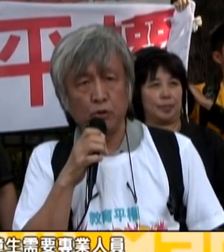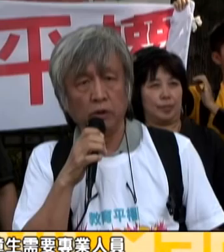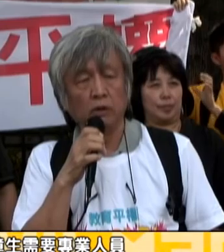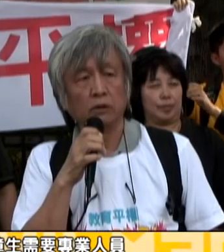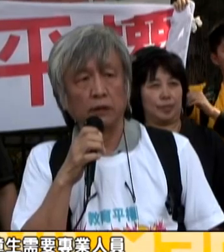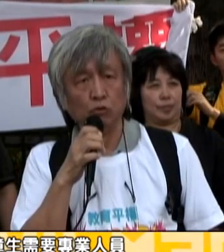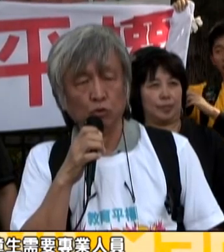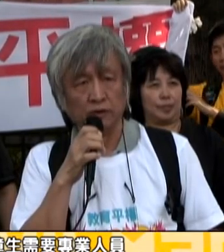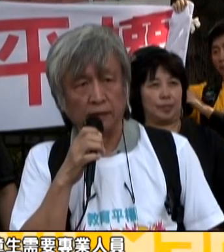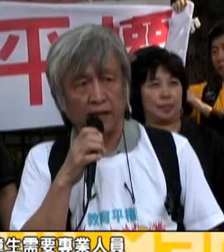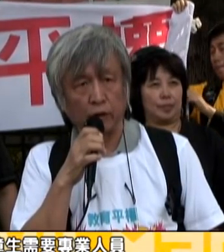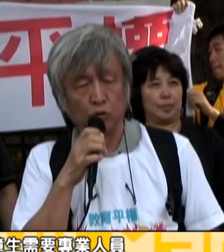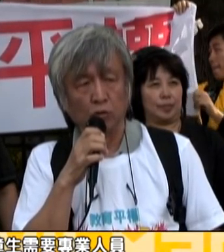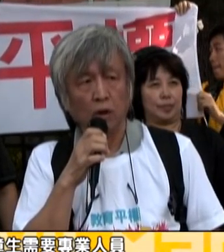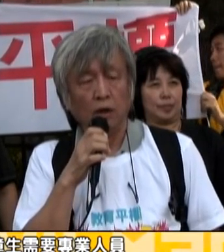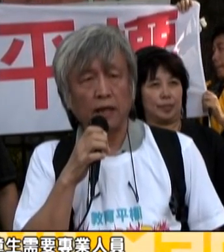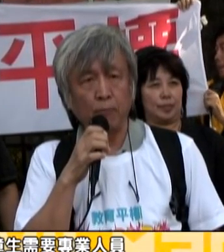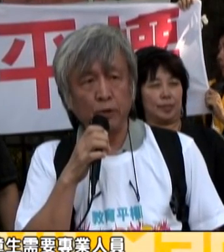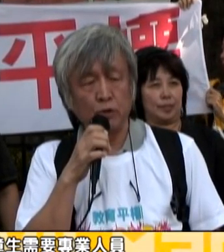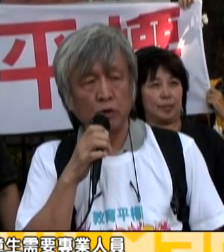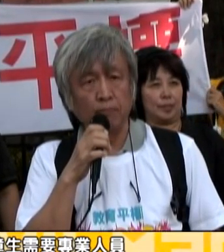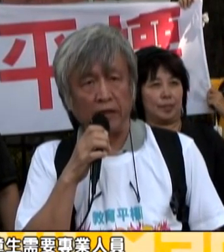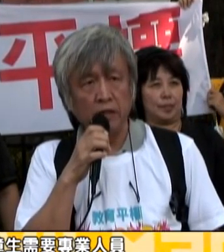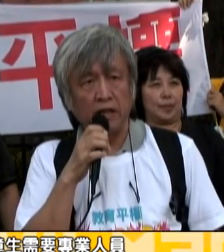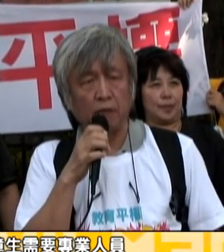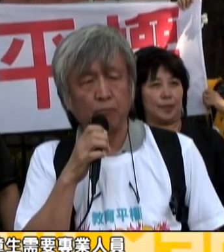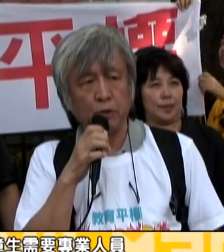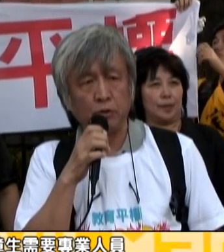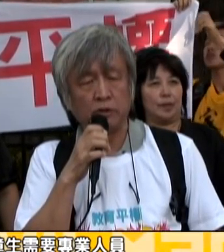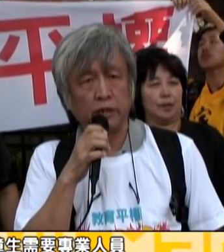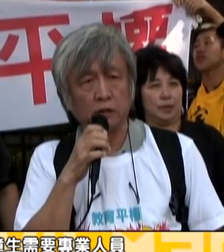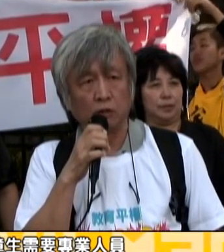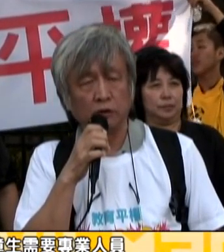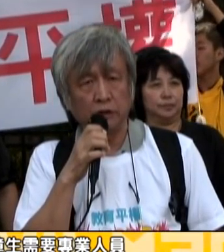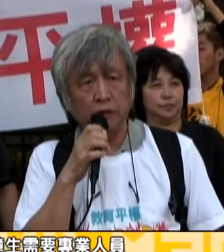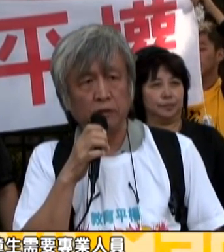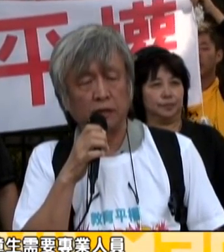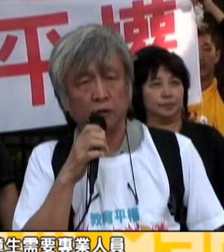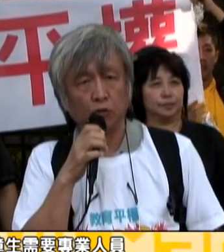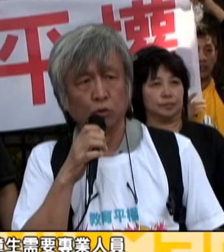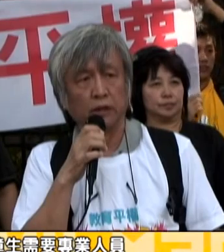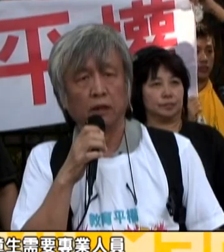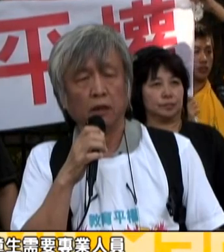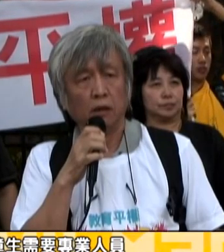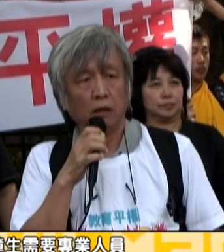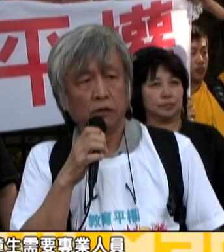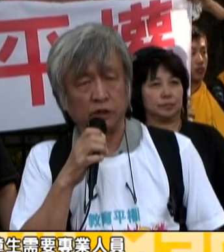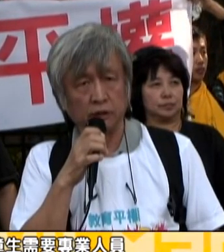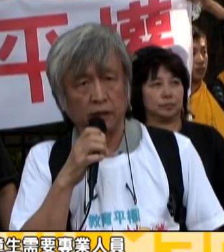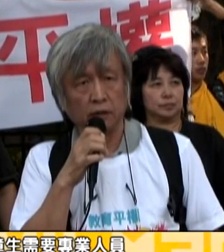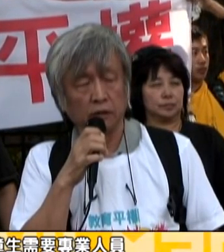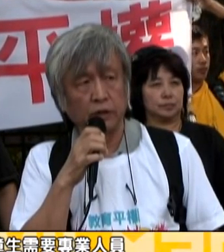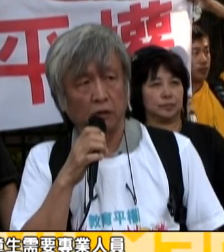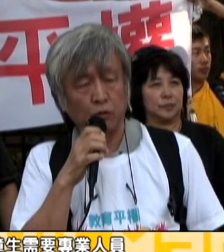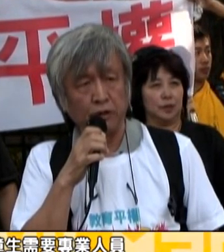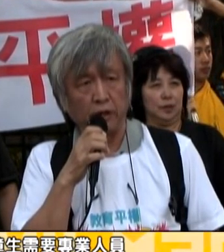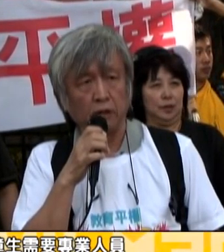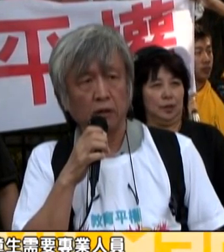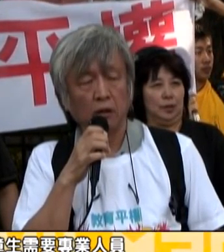登入人才库，他必须每一年必须接受一定程度的时程的训练。所以